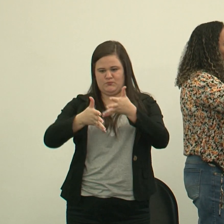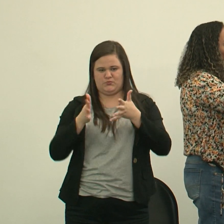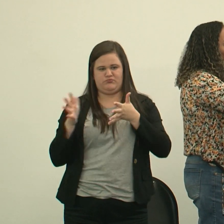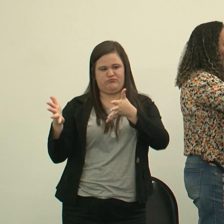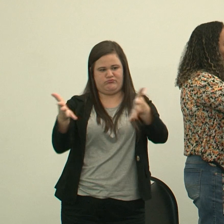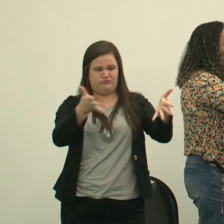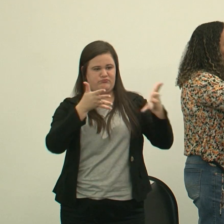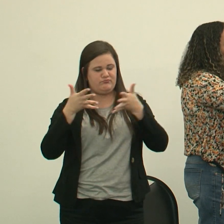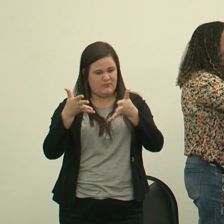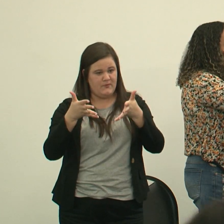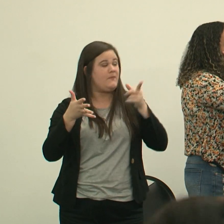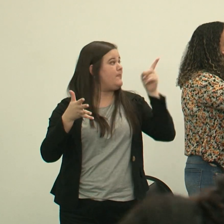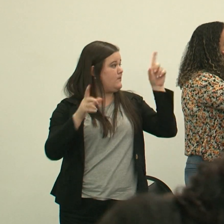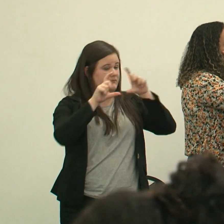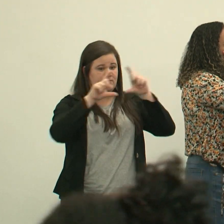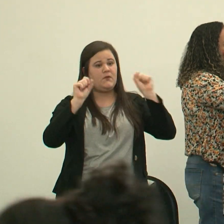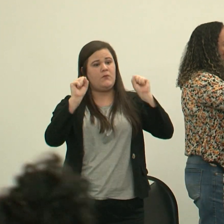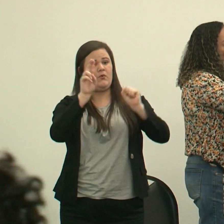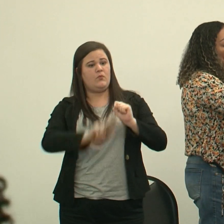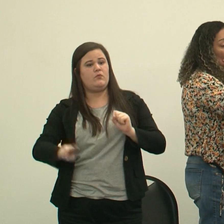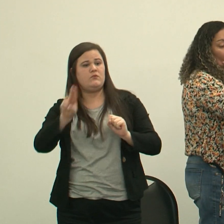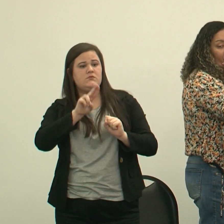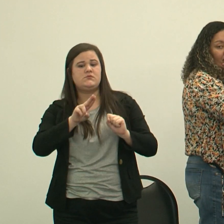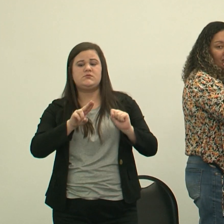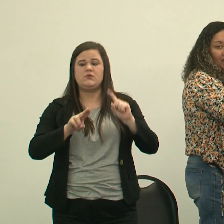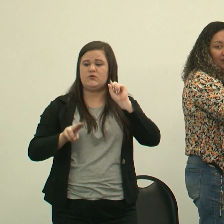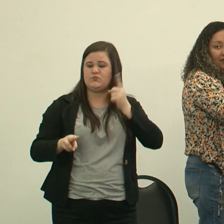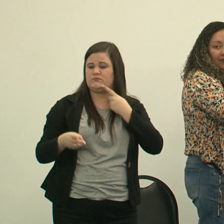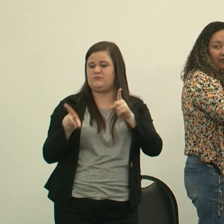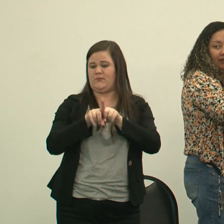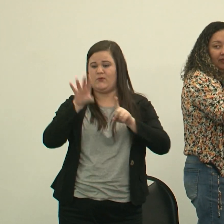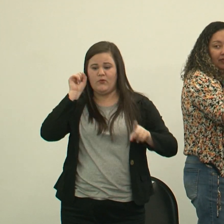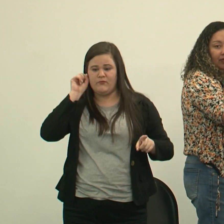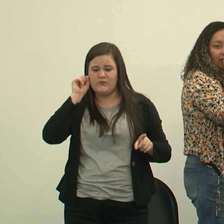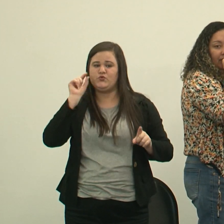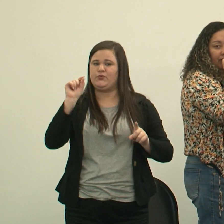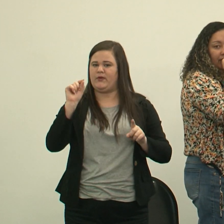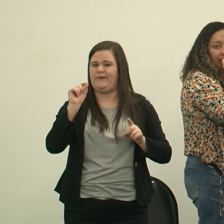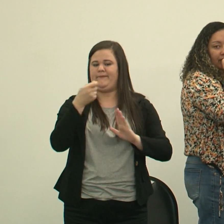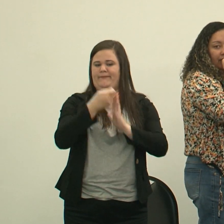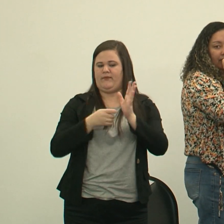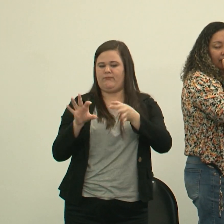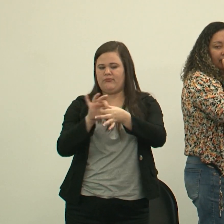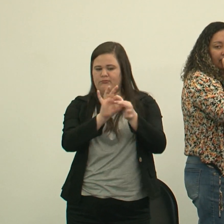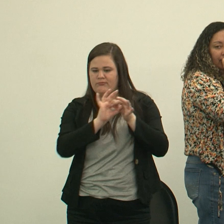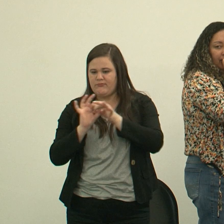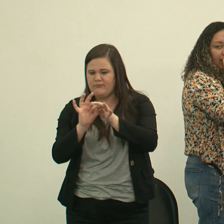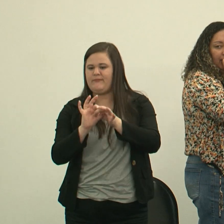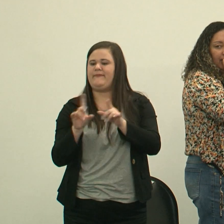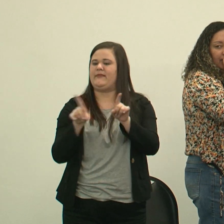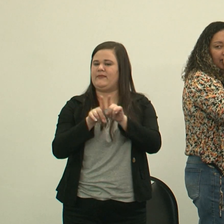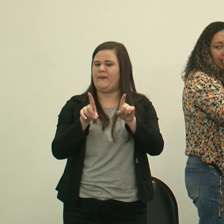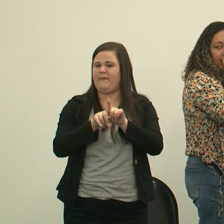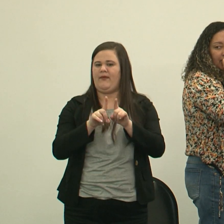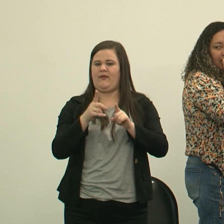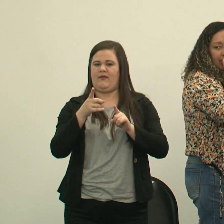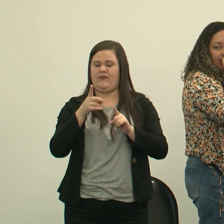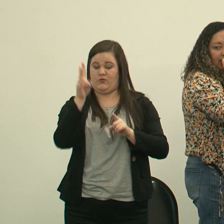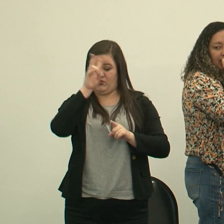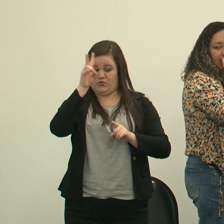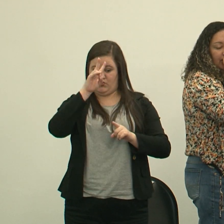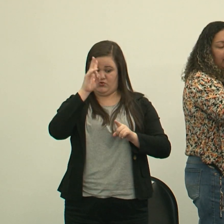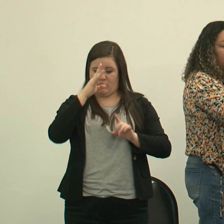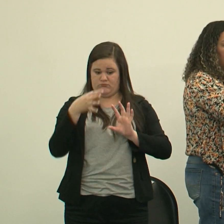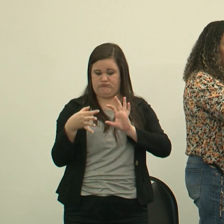trabalhar tanto surdos quanto com ouvintes, intertextualidade, né, diálogo com essa outra história, se